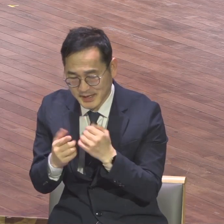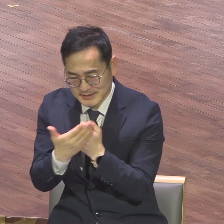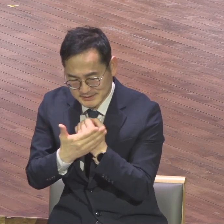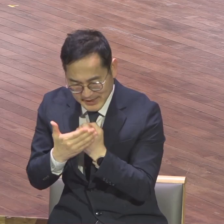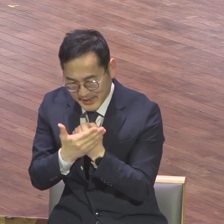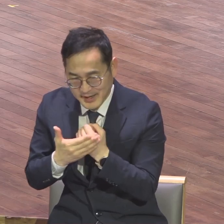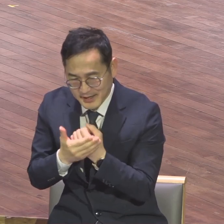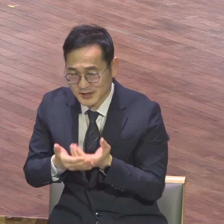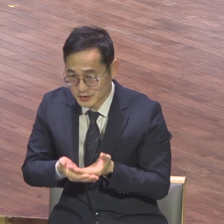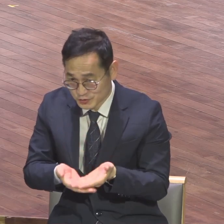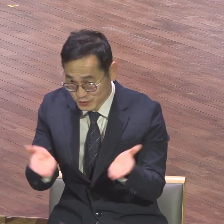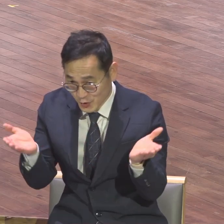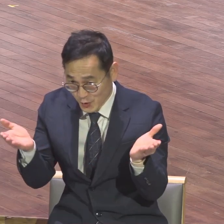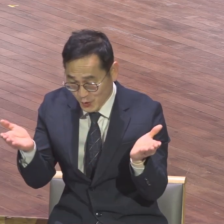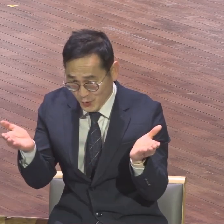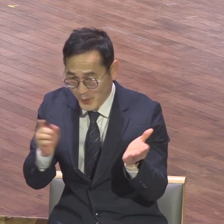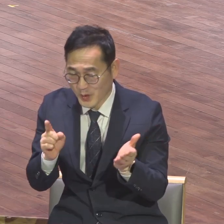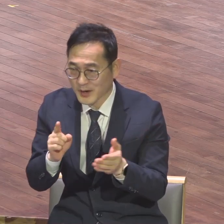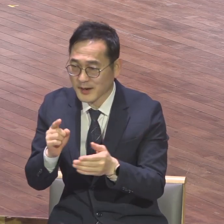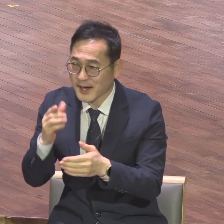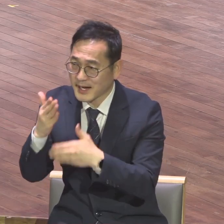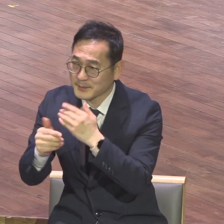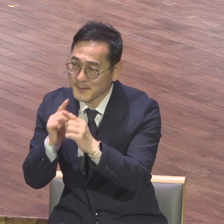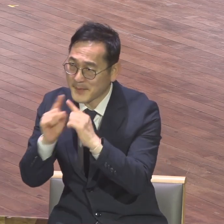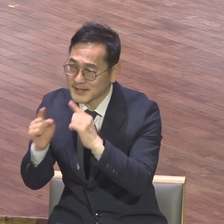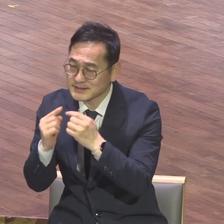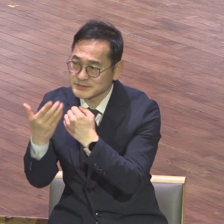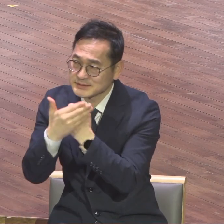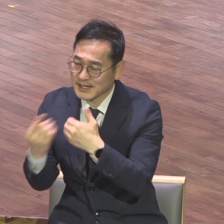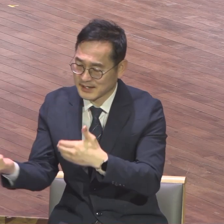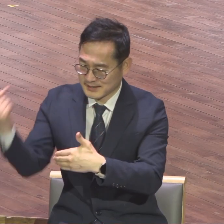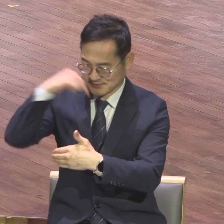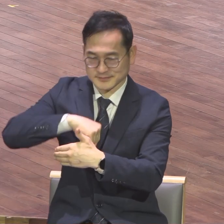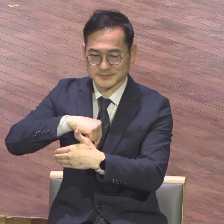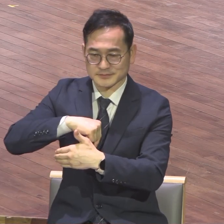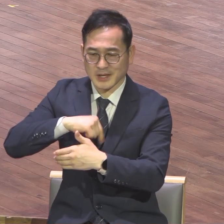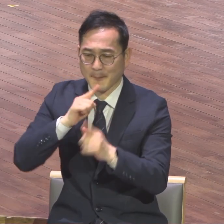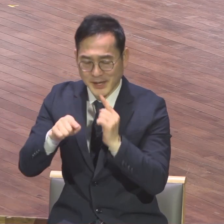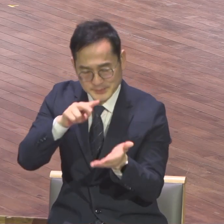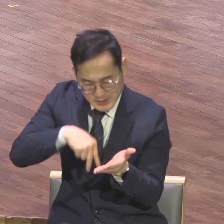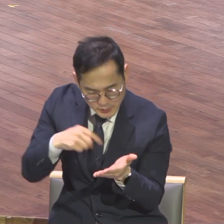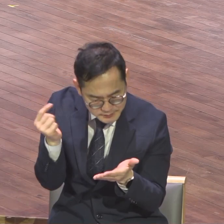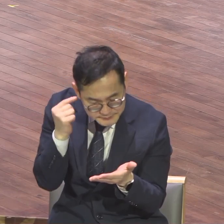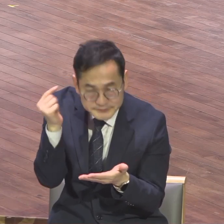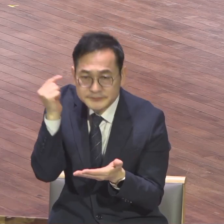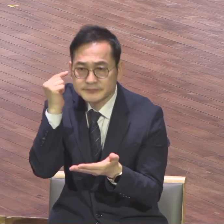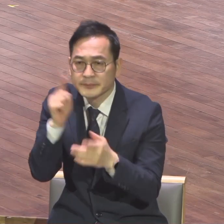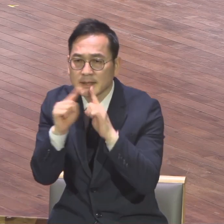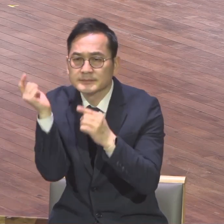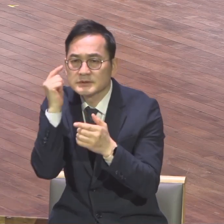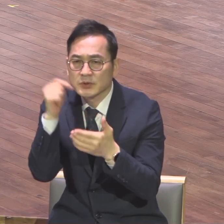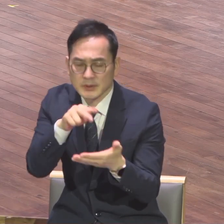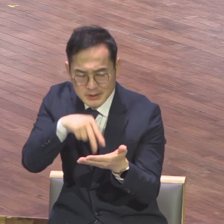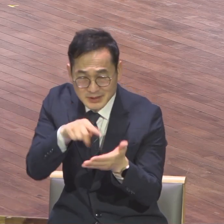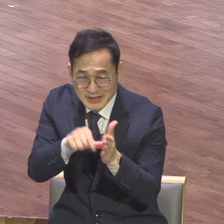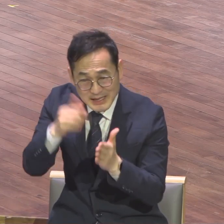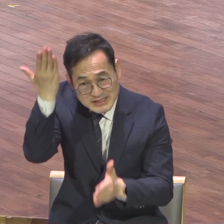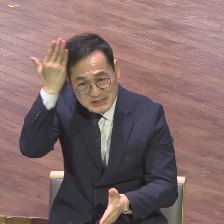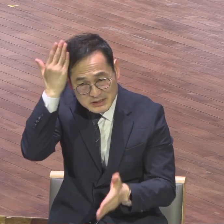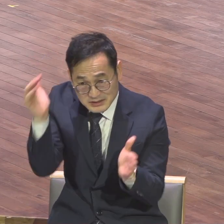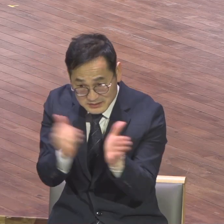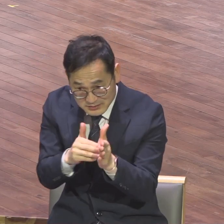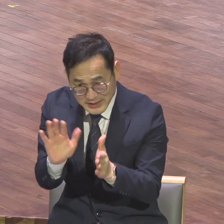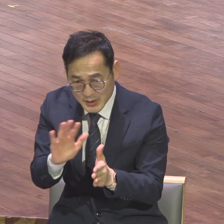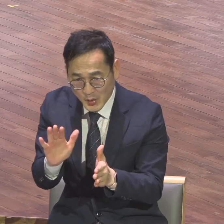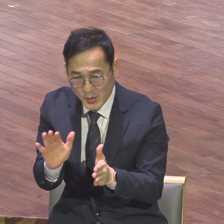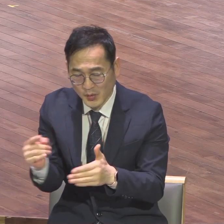이제 역사하셔서 들어오게 된다. 우리 마음속에 우리가 말씀을 읽고 들을 때 단순히 우리 지식으로만 가지는